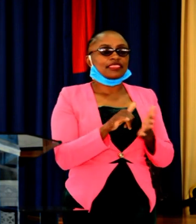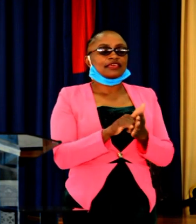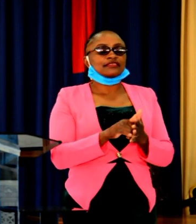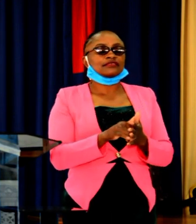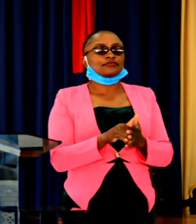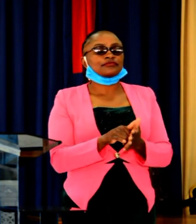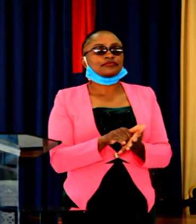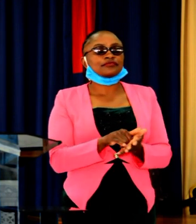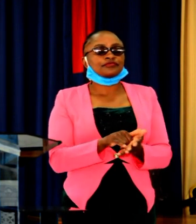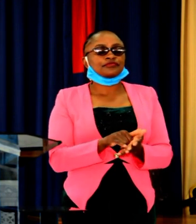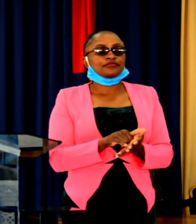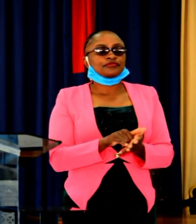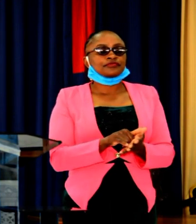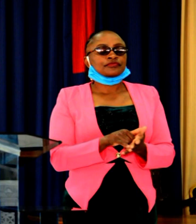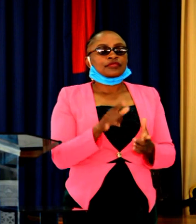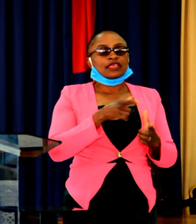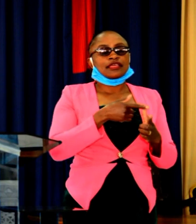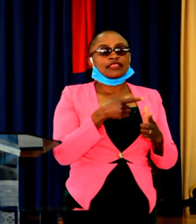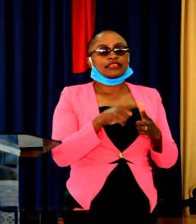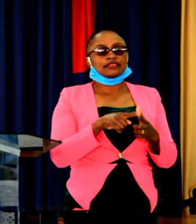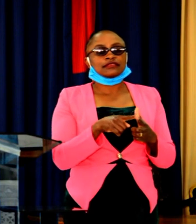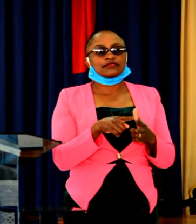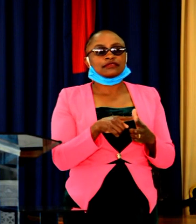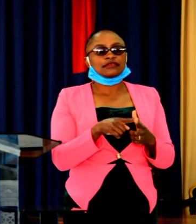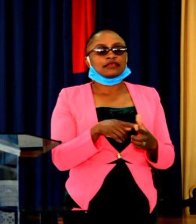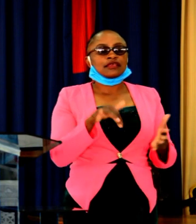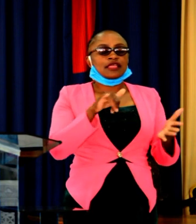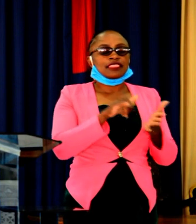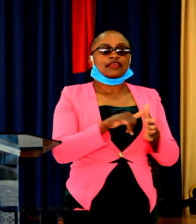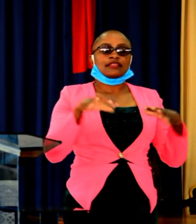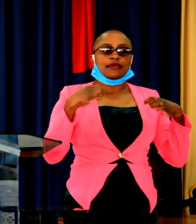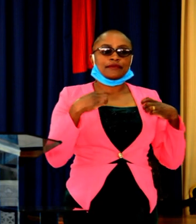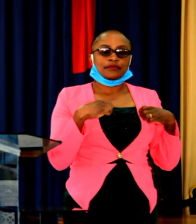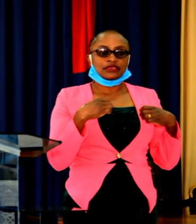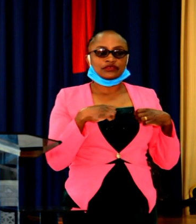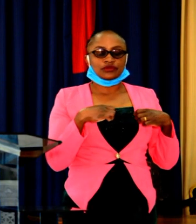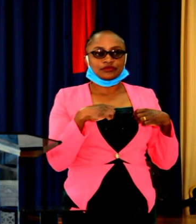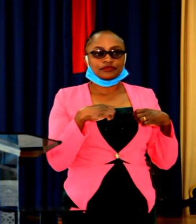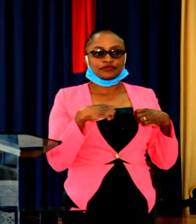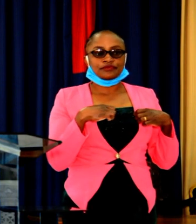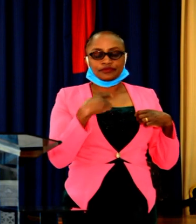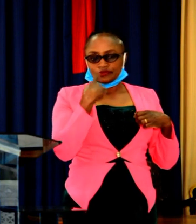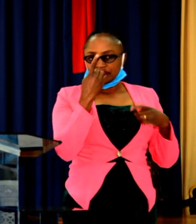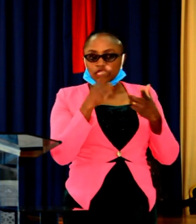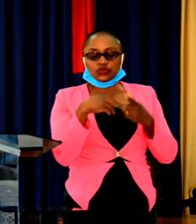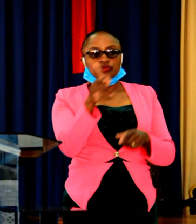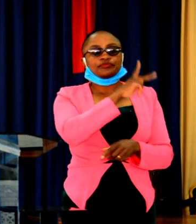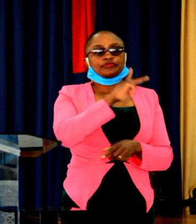alipomshukia. Ikatukia kama vile yule mtu wa Mungu alivyomwambia mfalme,